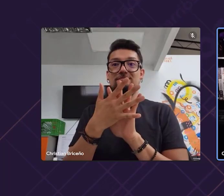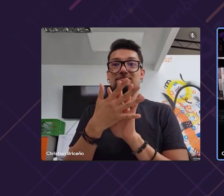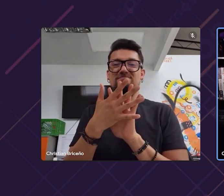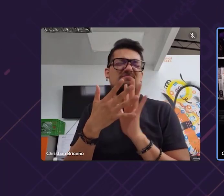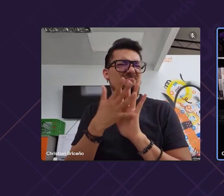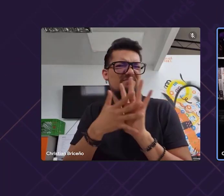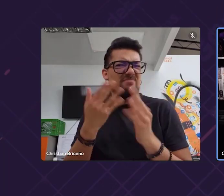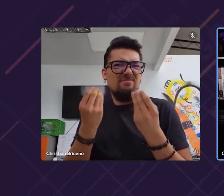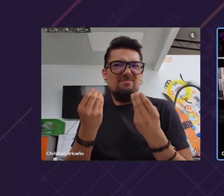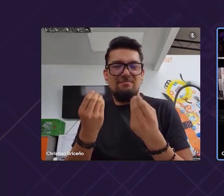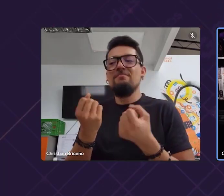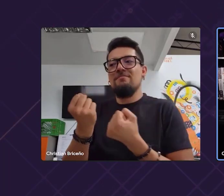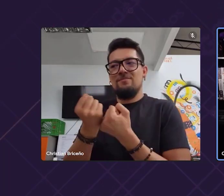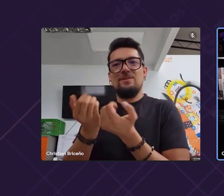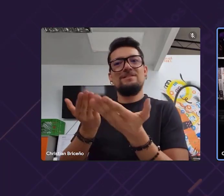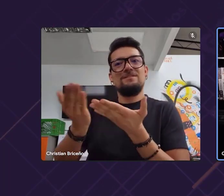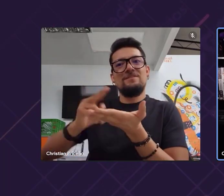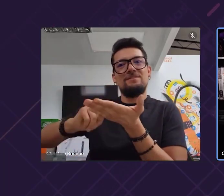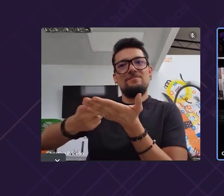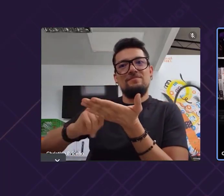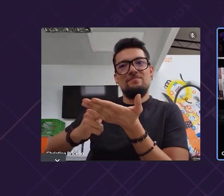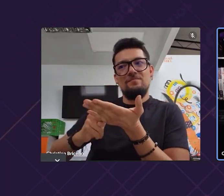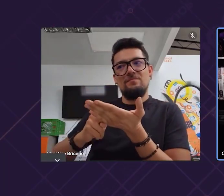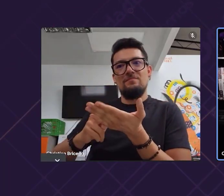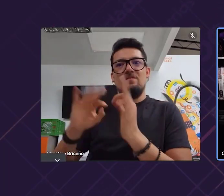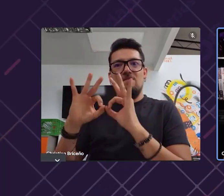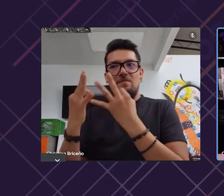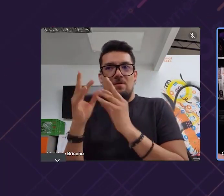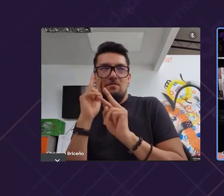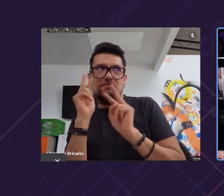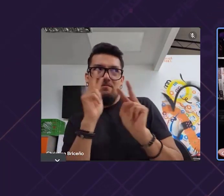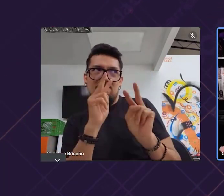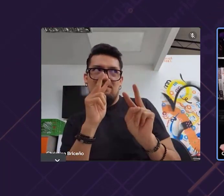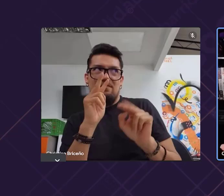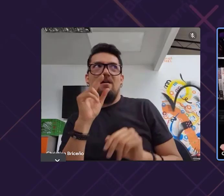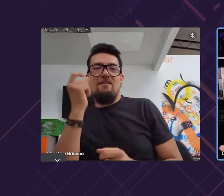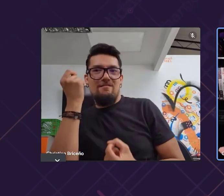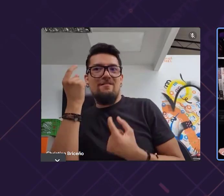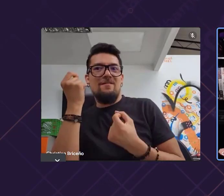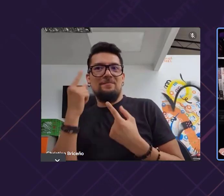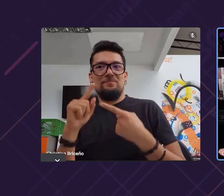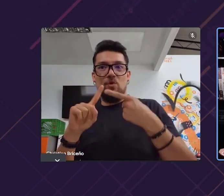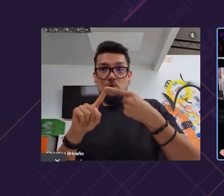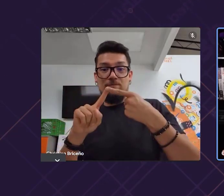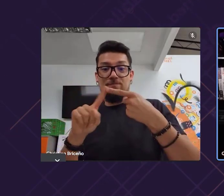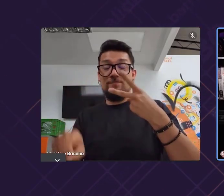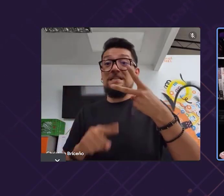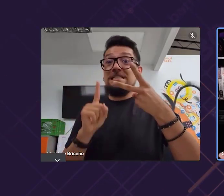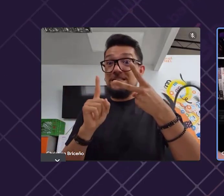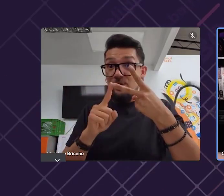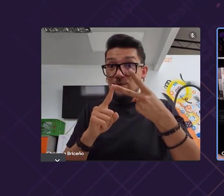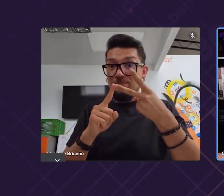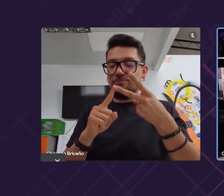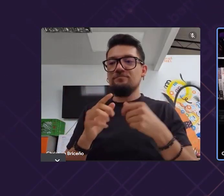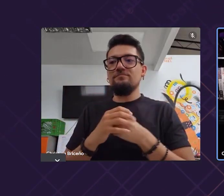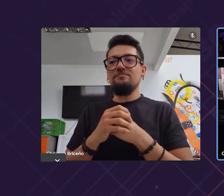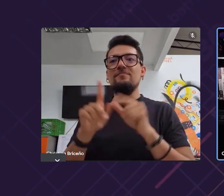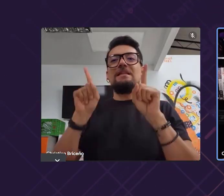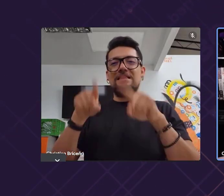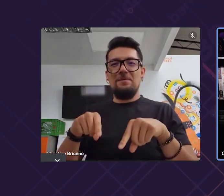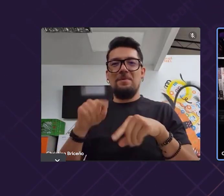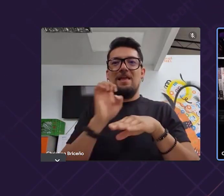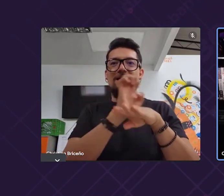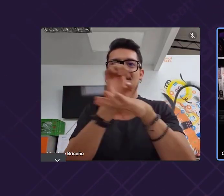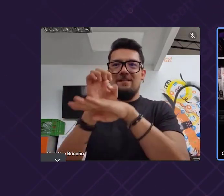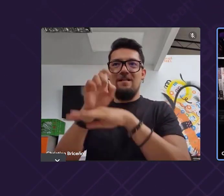la lengua de señas. Porque hay que aprender la lengua de señas, obviamente pues el tema de comunicación y también para servir como